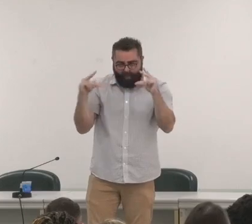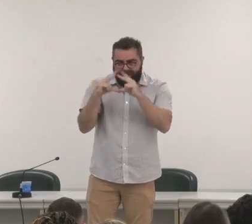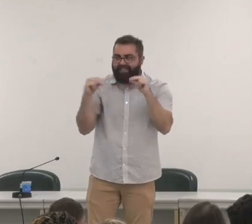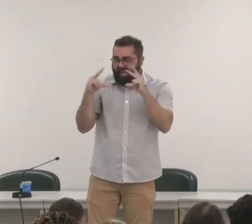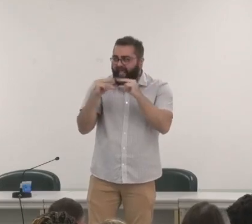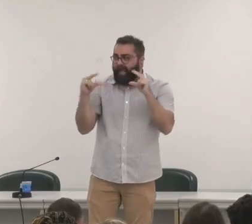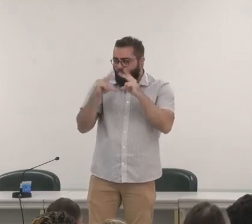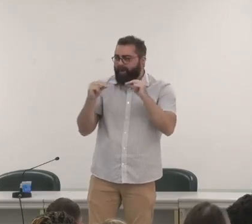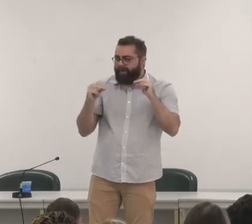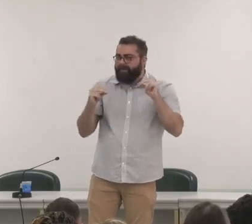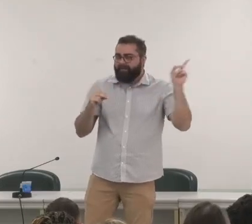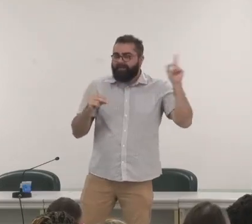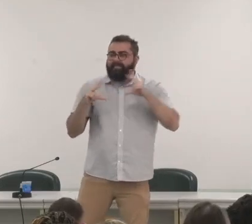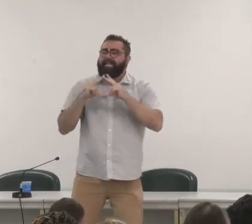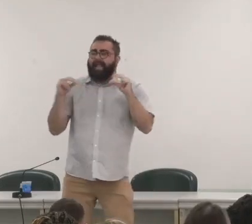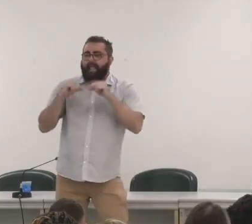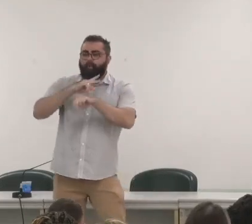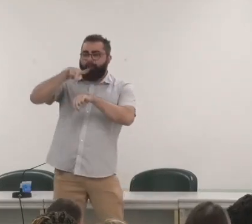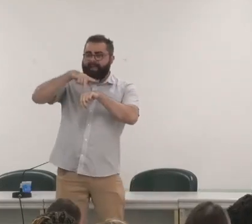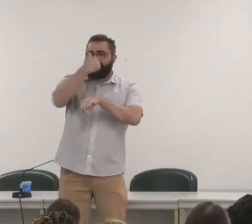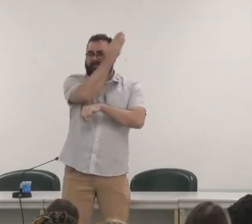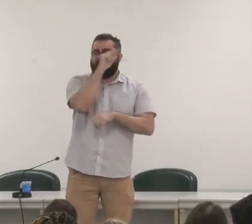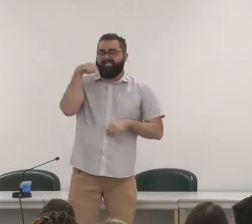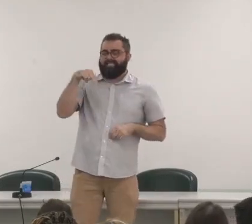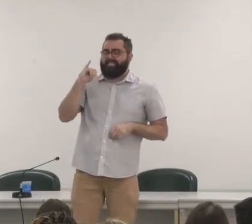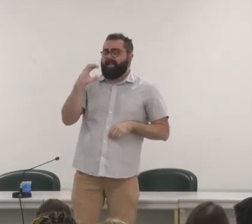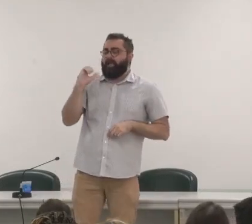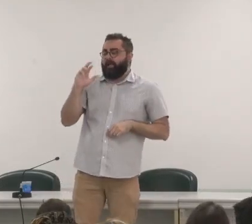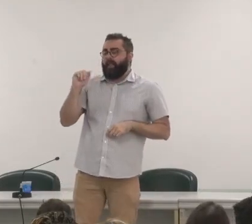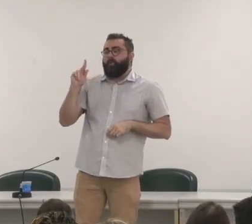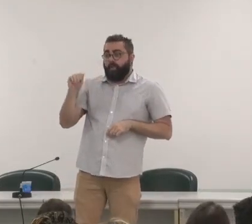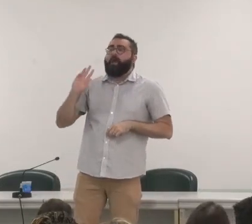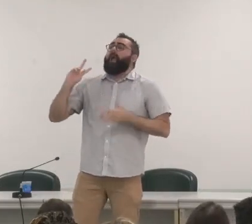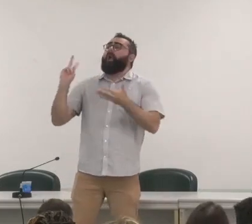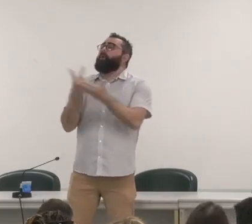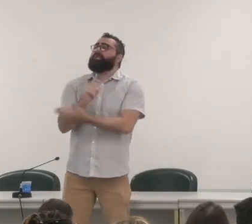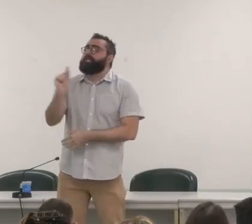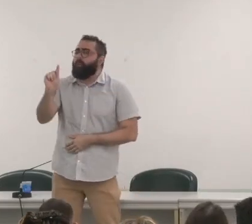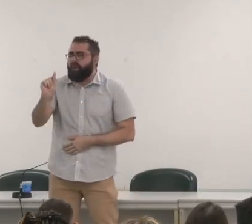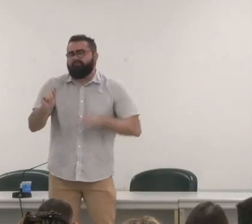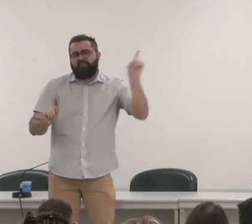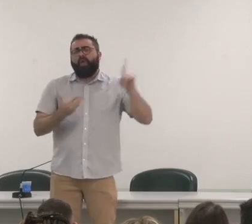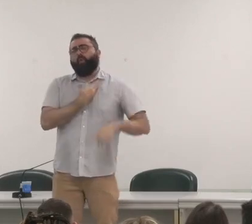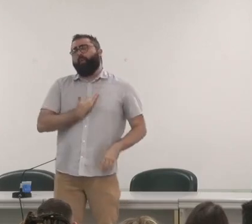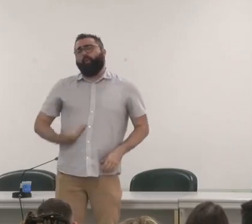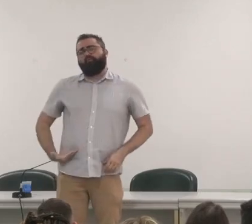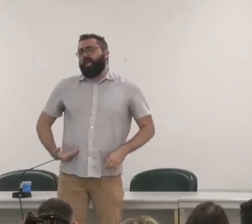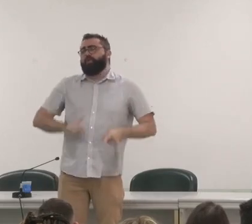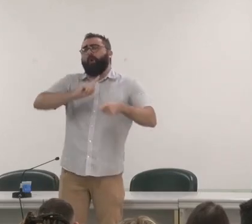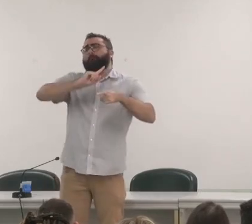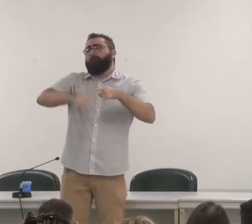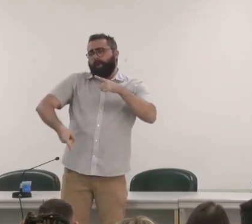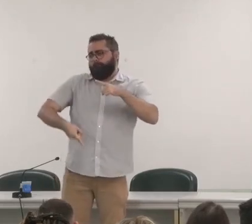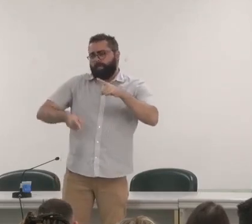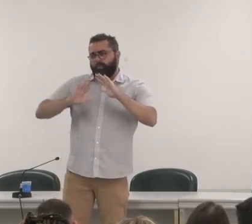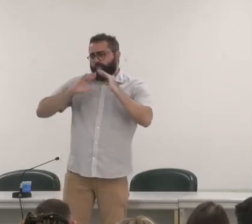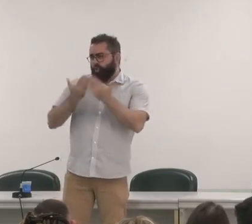híbridas. Por exemplo, em Nicarágua, nós tivemos o caso de que, por